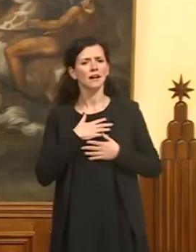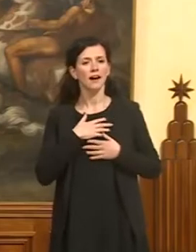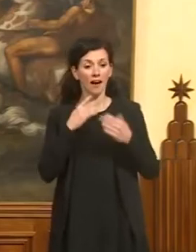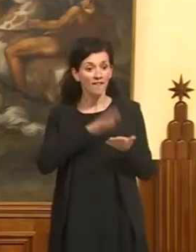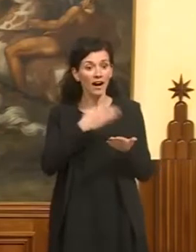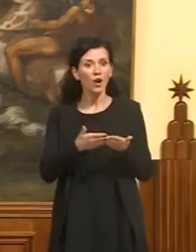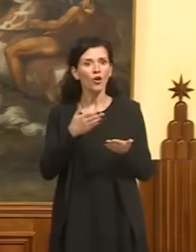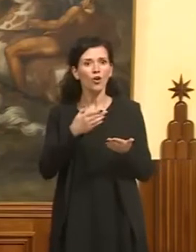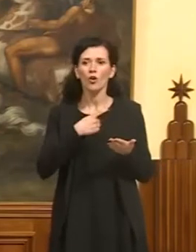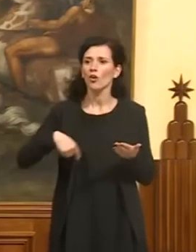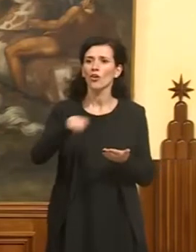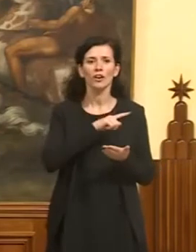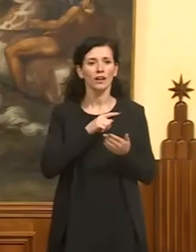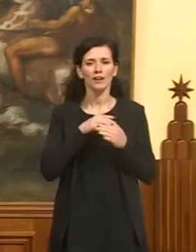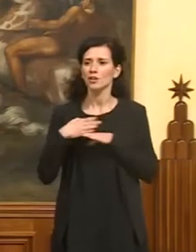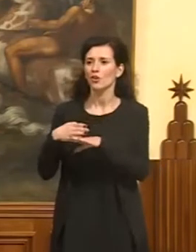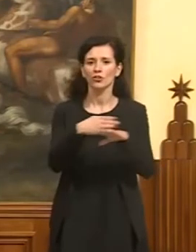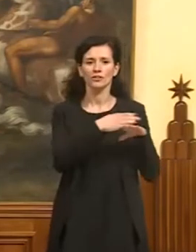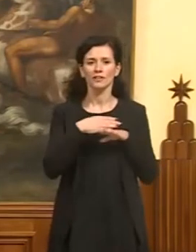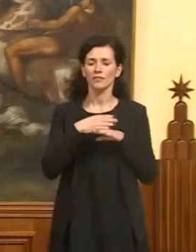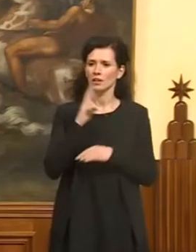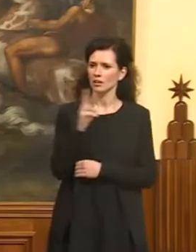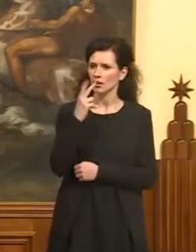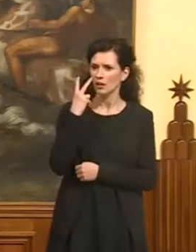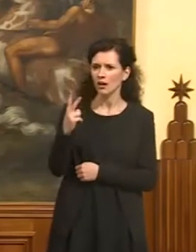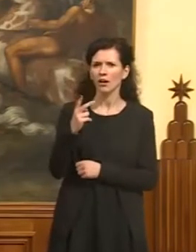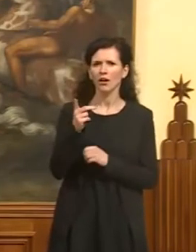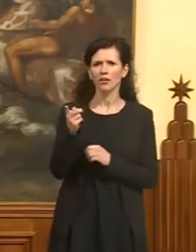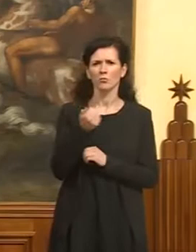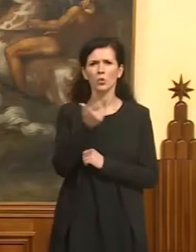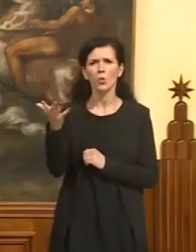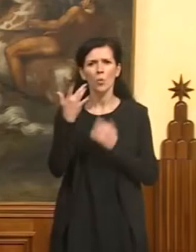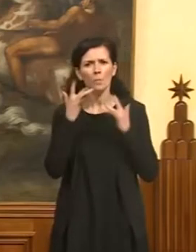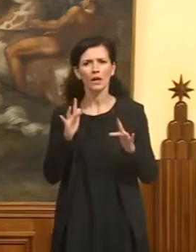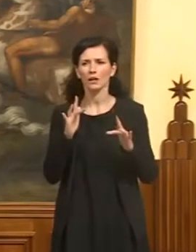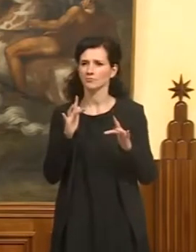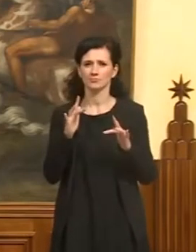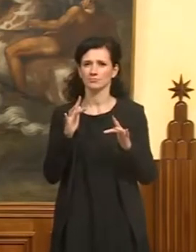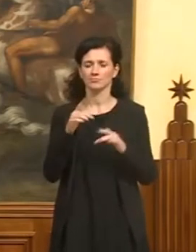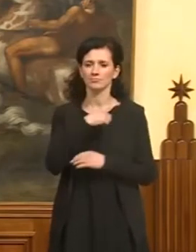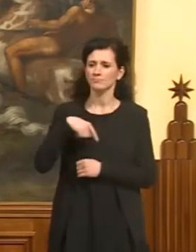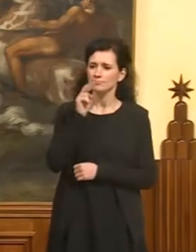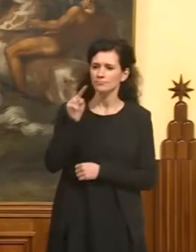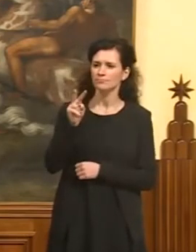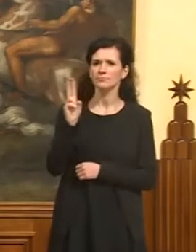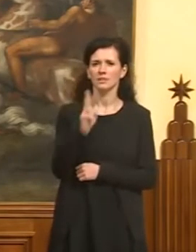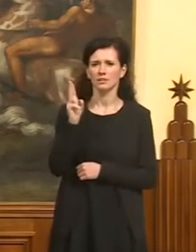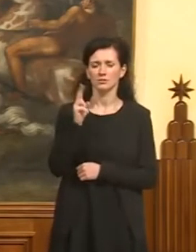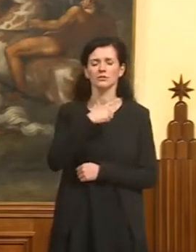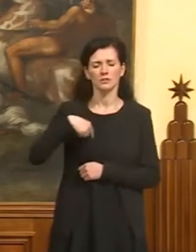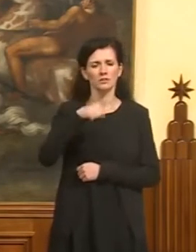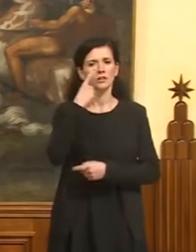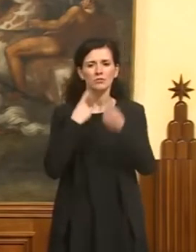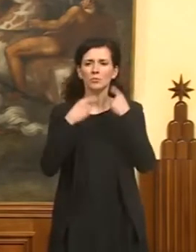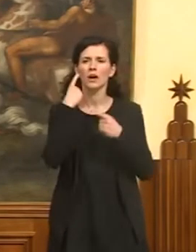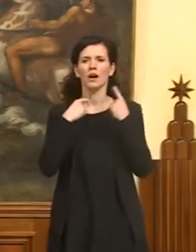condividiamo, non sono semplici numeri. Quelle che piangiamo sono persone, sono storie